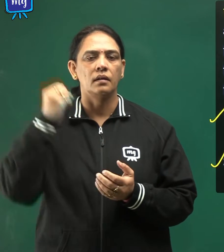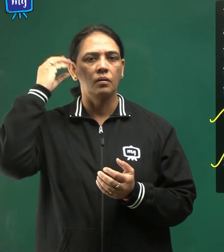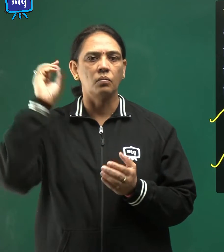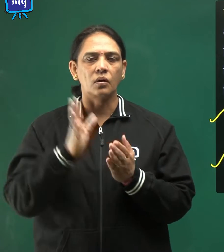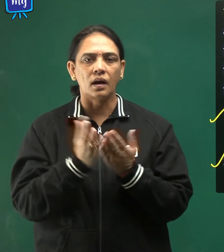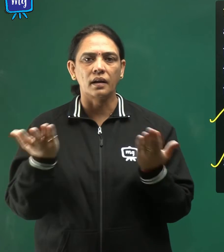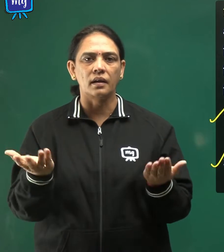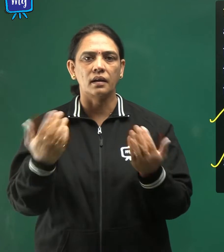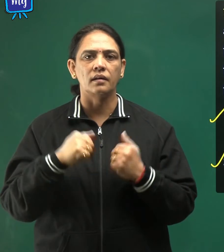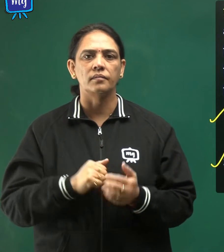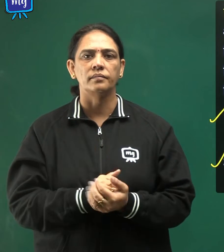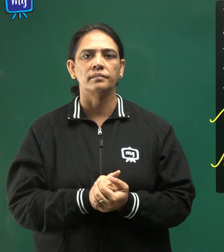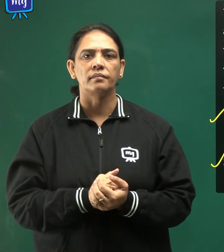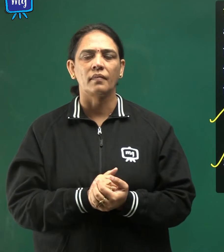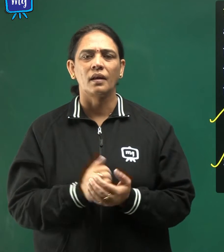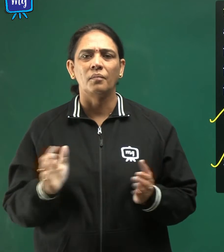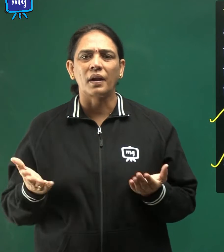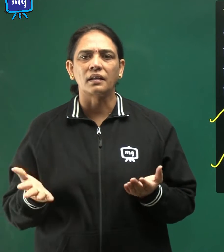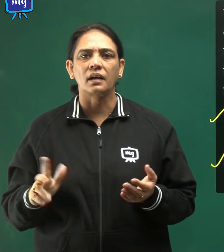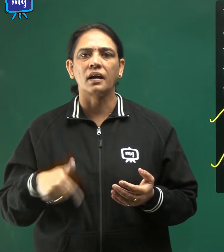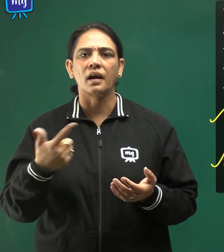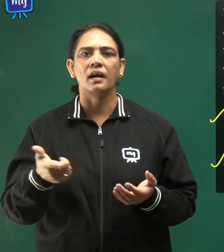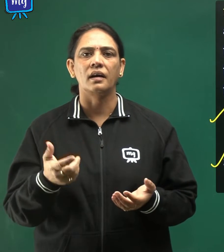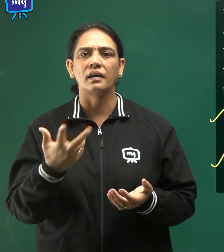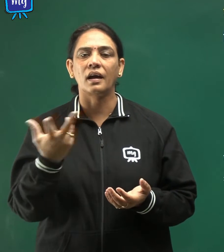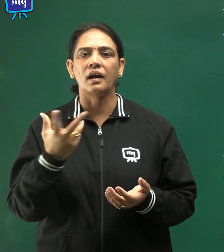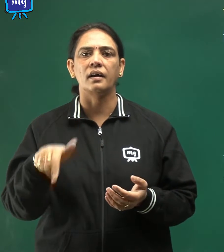पुस्तक आने की प्रायिकता क्या है?